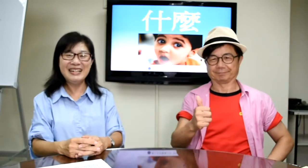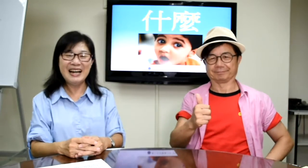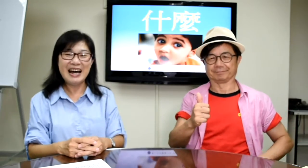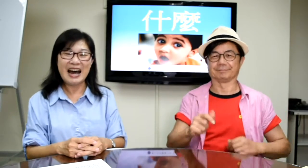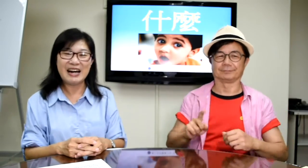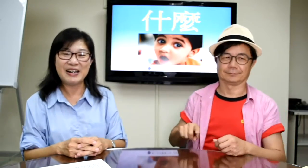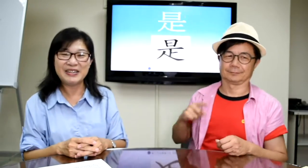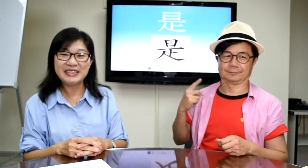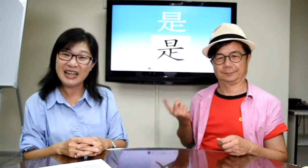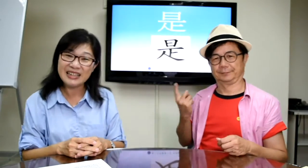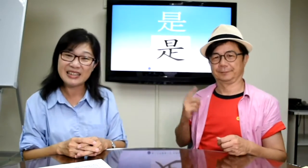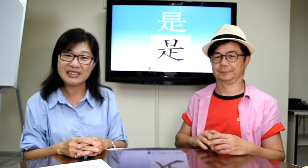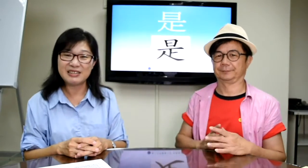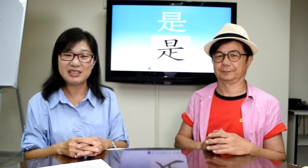很棒。好，下一个是